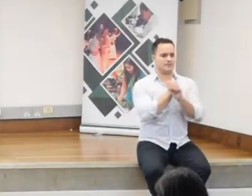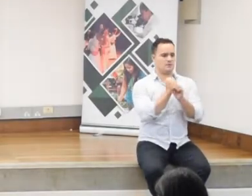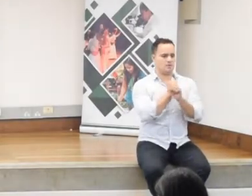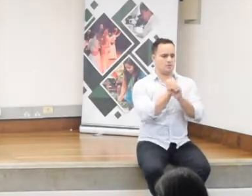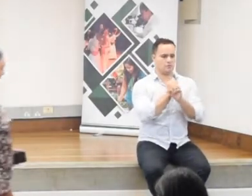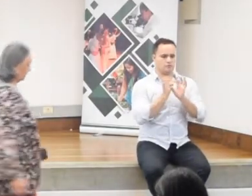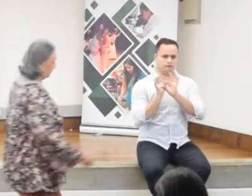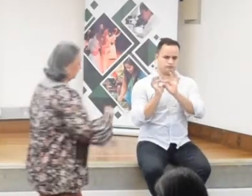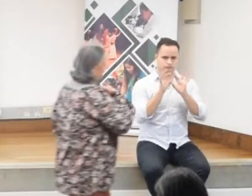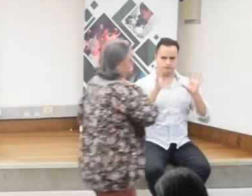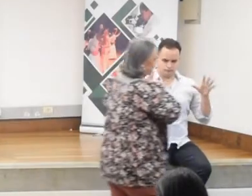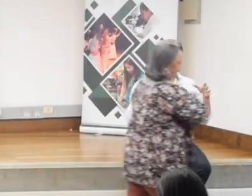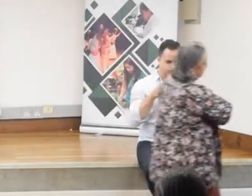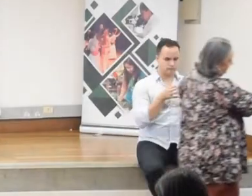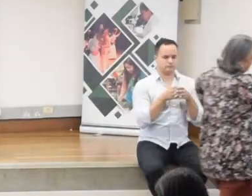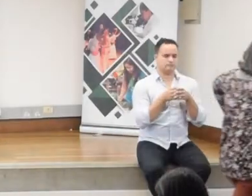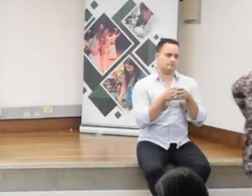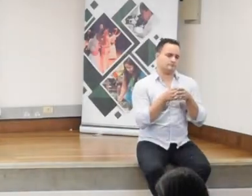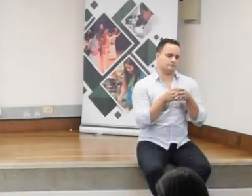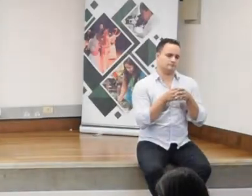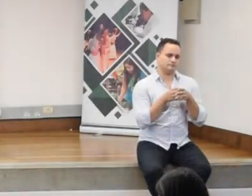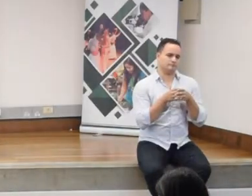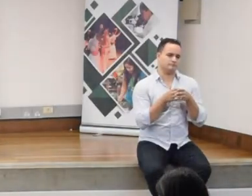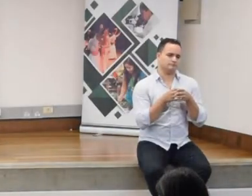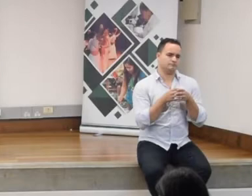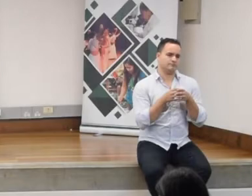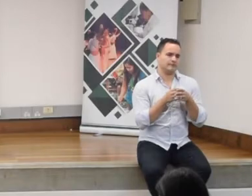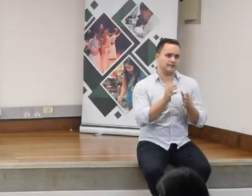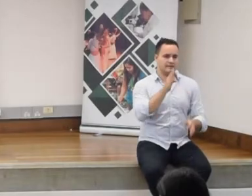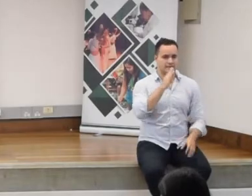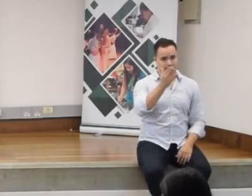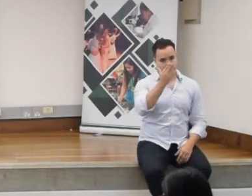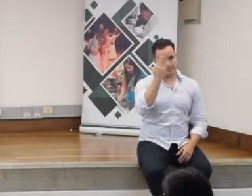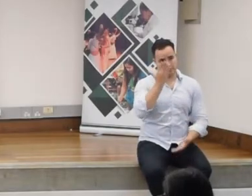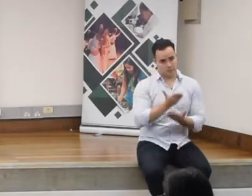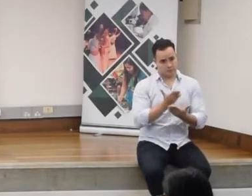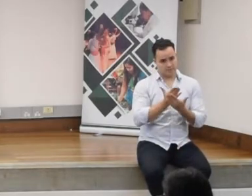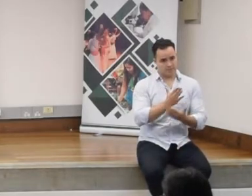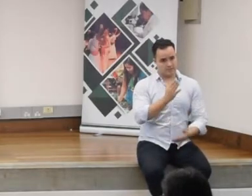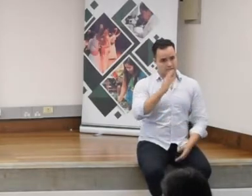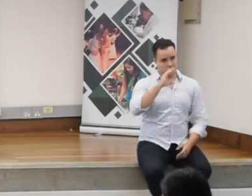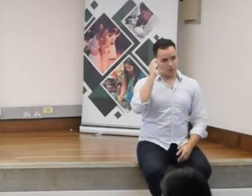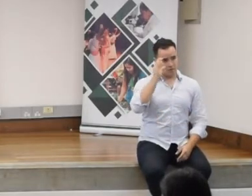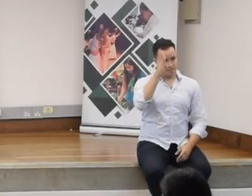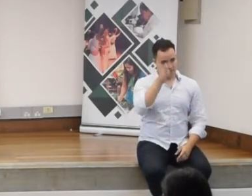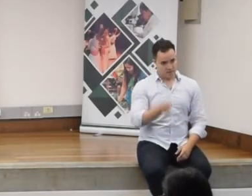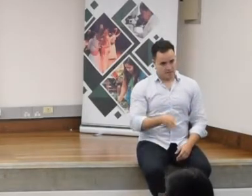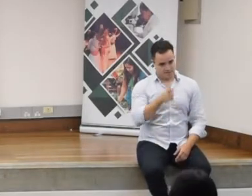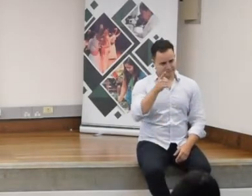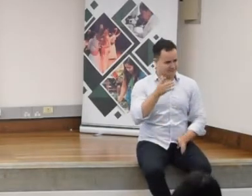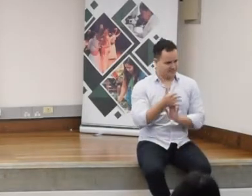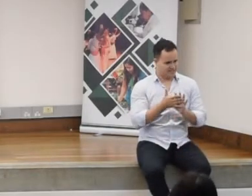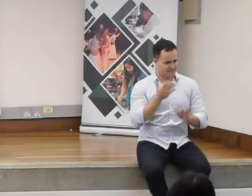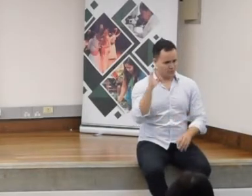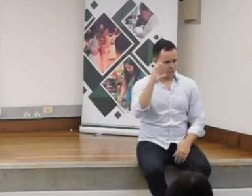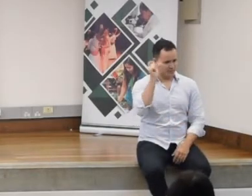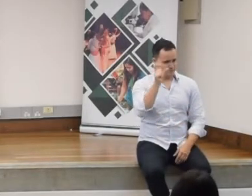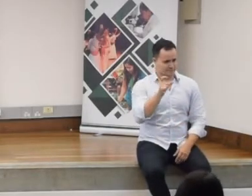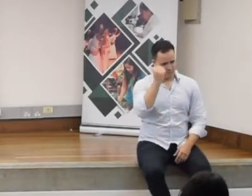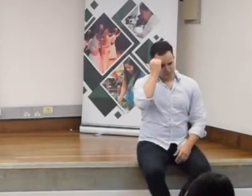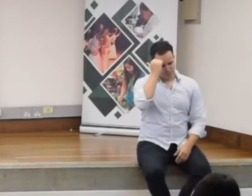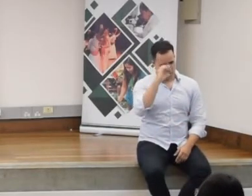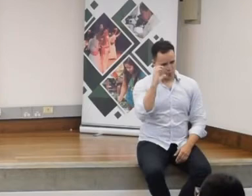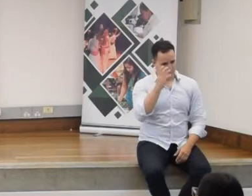muy interesante, y es la apuesta que hoy lidera la profesora Colombia de la red de tutorías, pero reconoce que es un trabajo en equipo